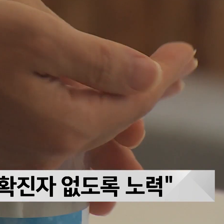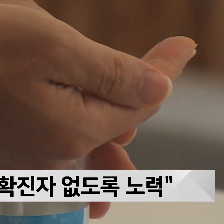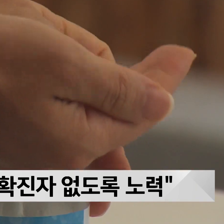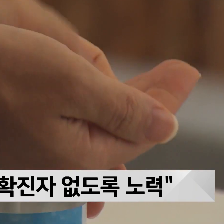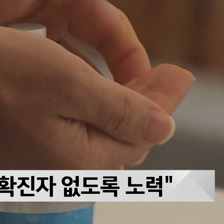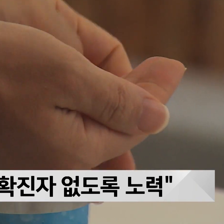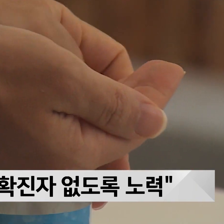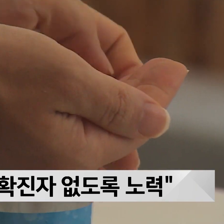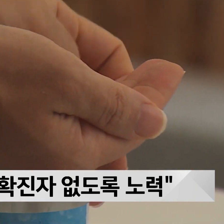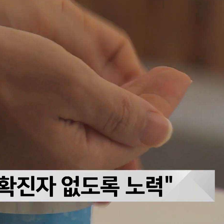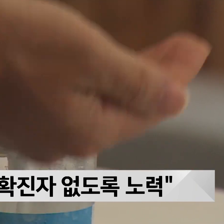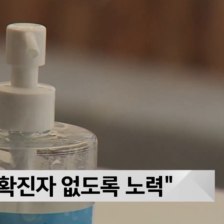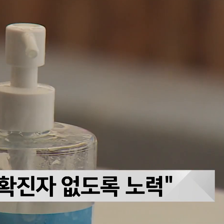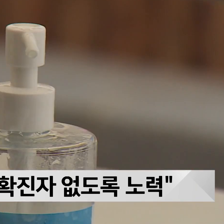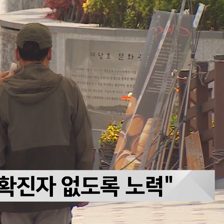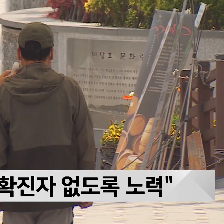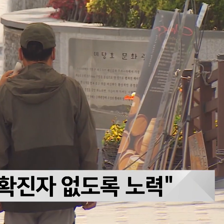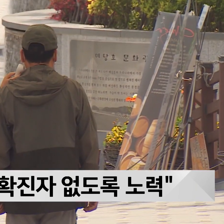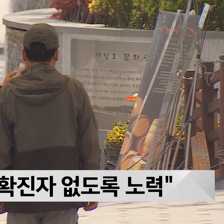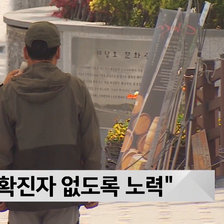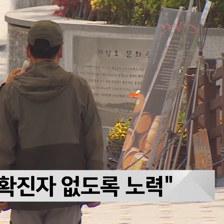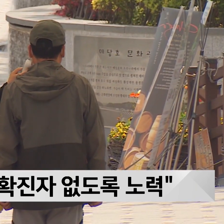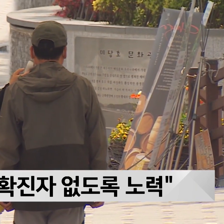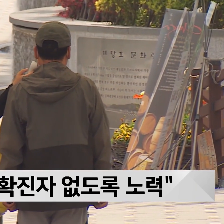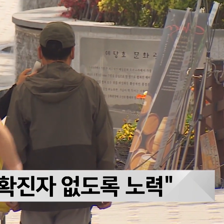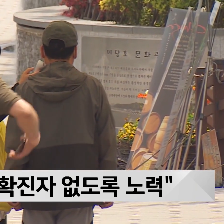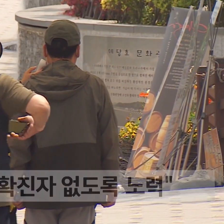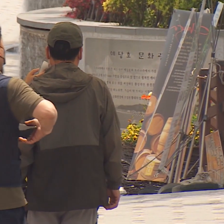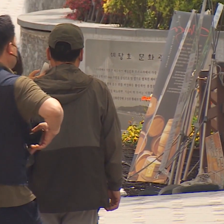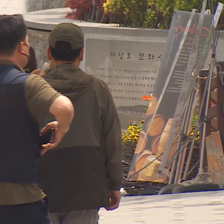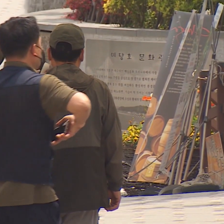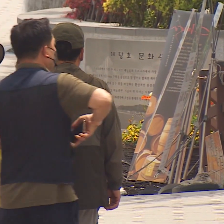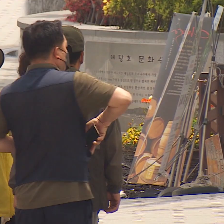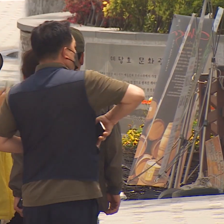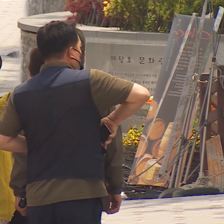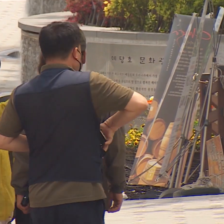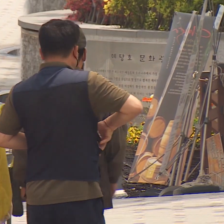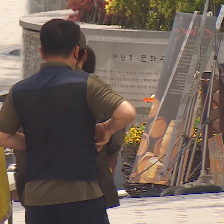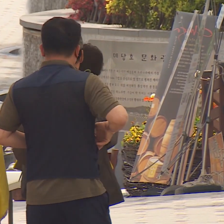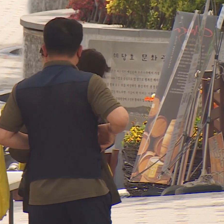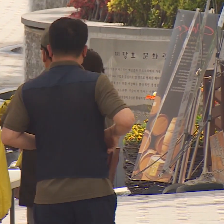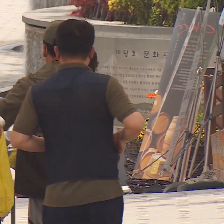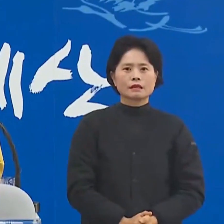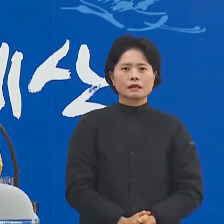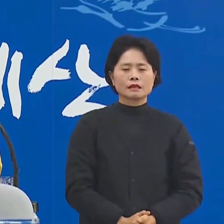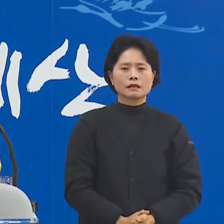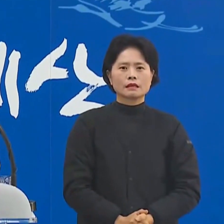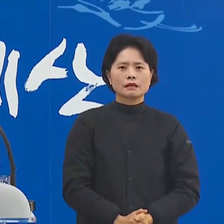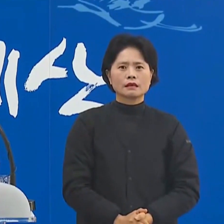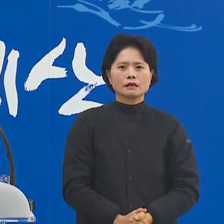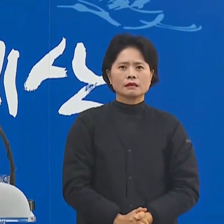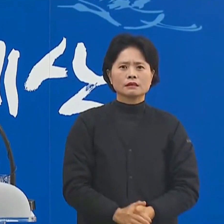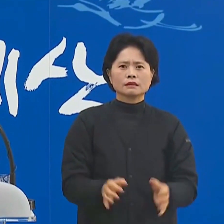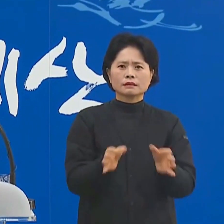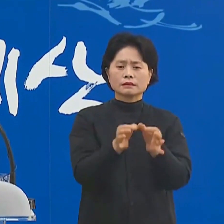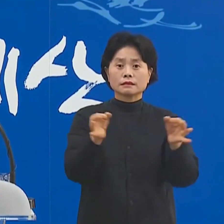발생하지 않도록 더욱 촘촘히 노력하겠다는 말씀을 드리겠습니다. 저희들은